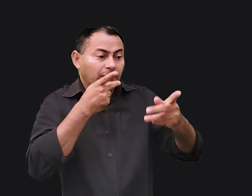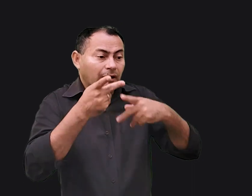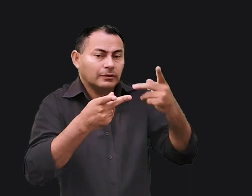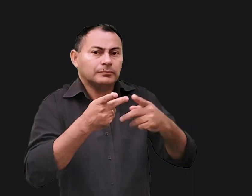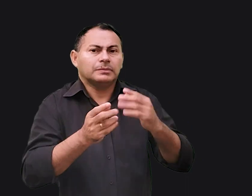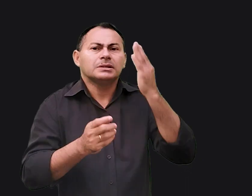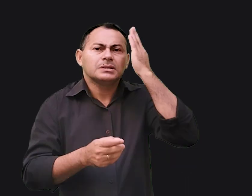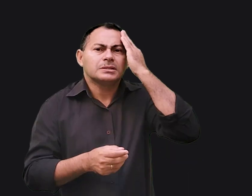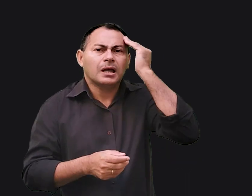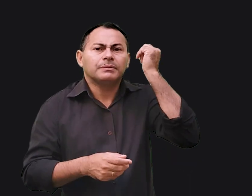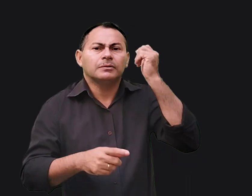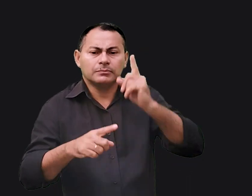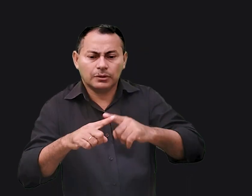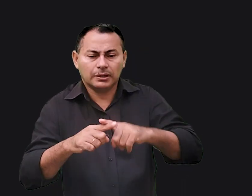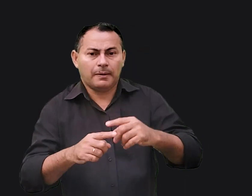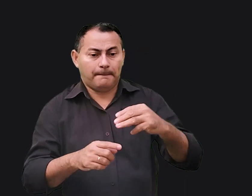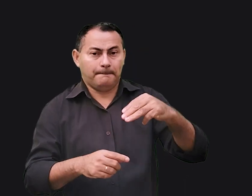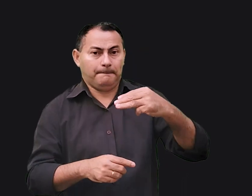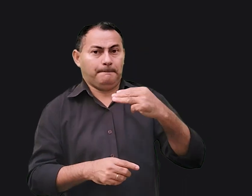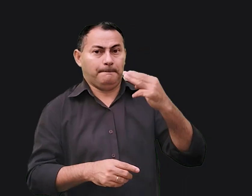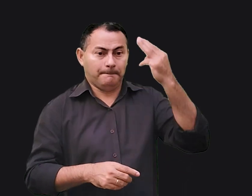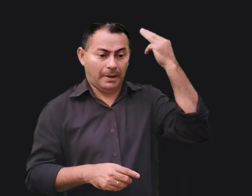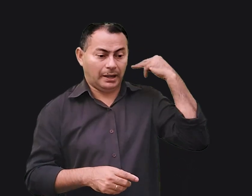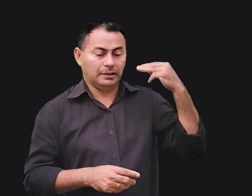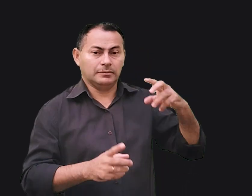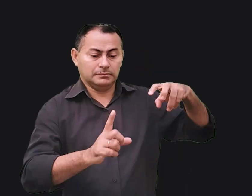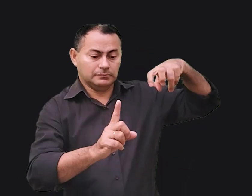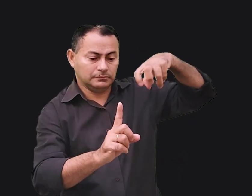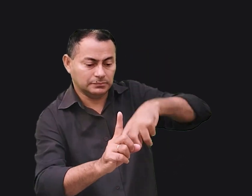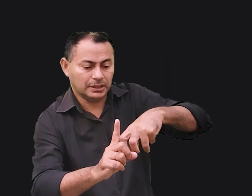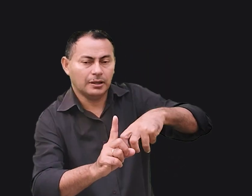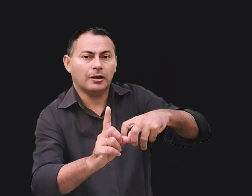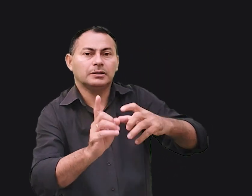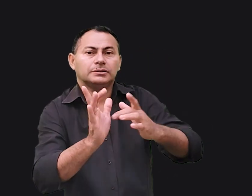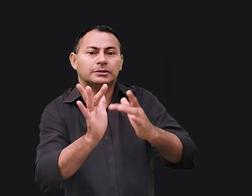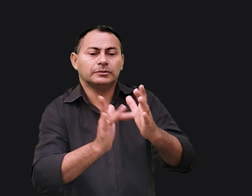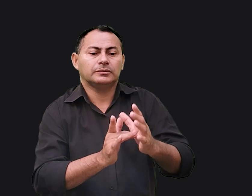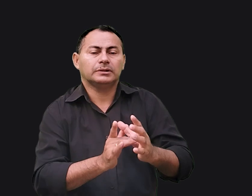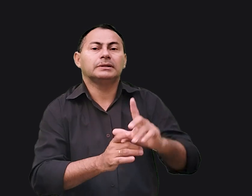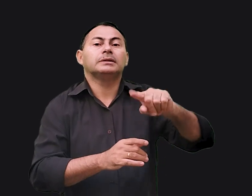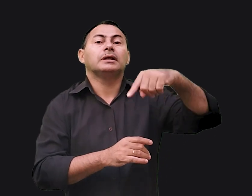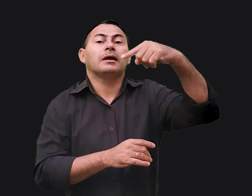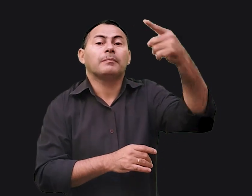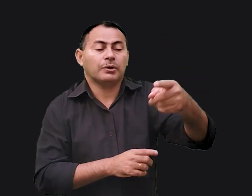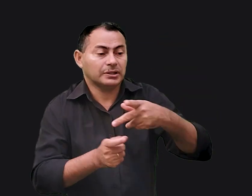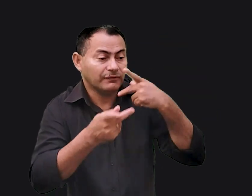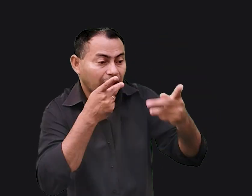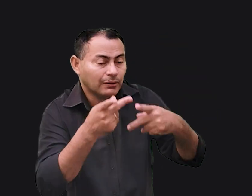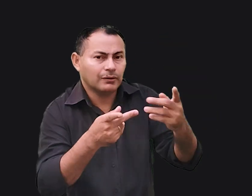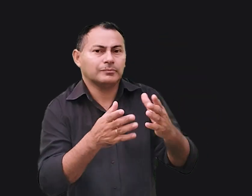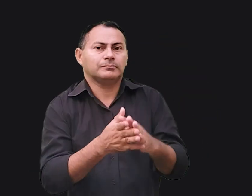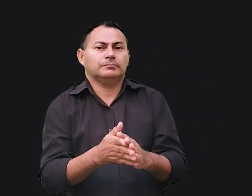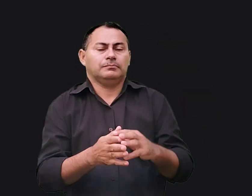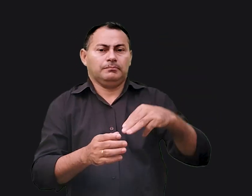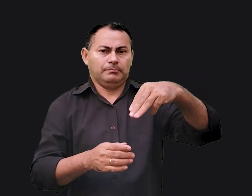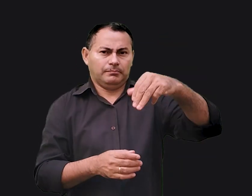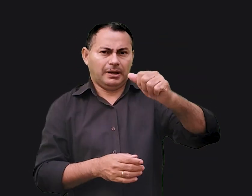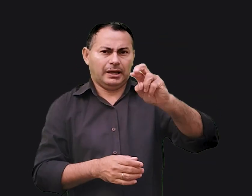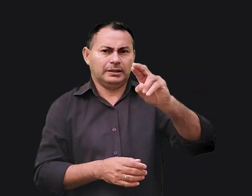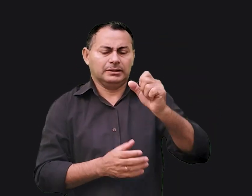falou. Sabe por quê? Porque Maria primeiro caiu aos pés de Jesus e depois falou. Maria sempre estava